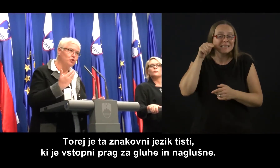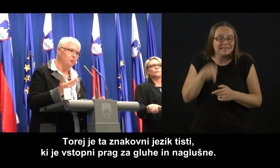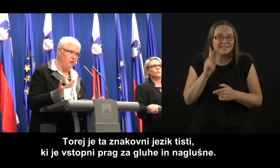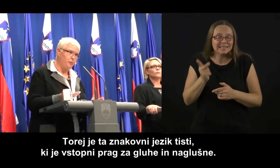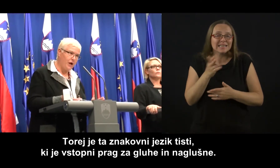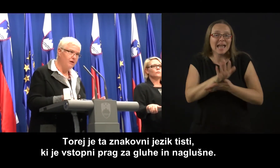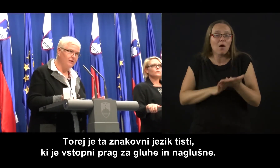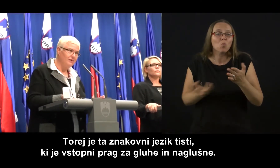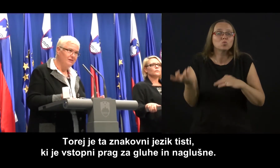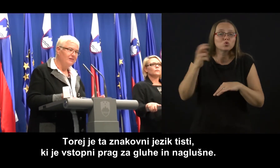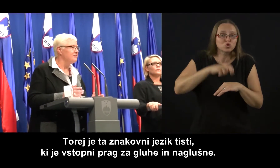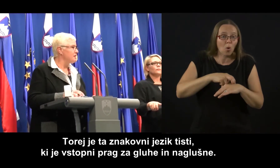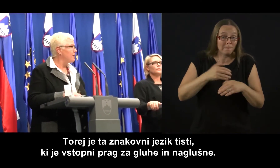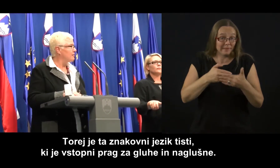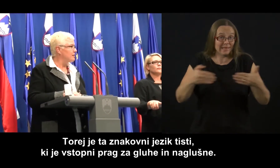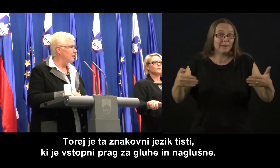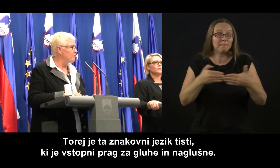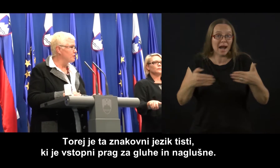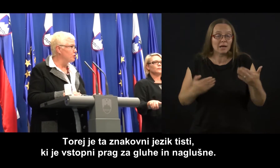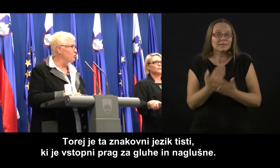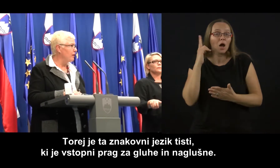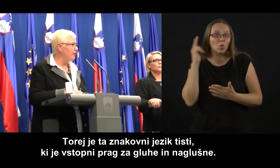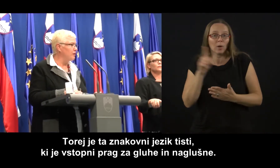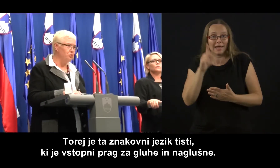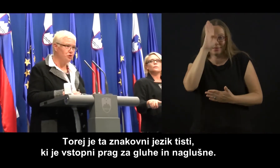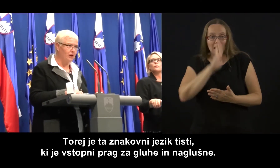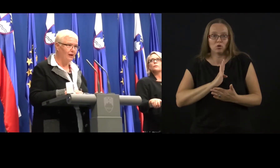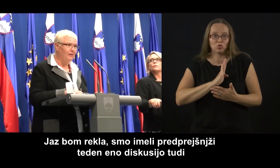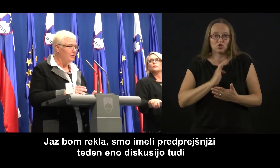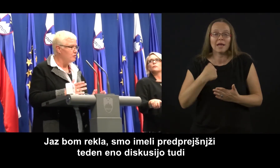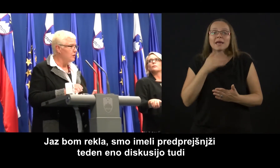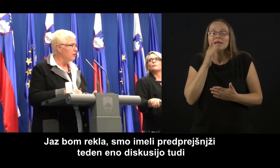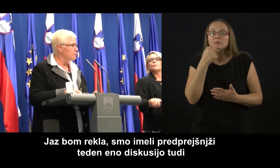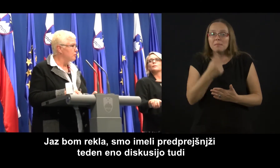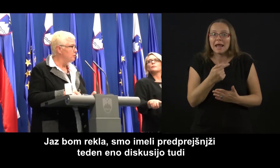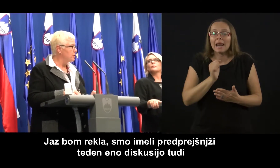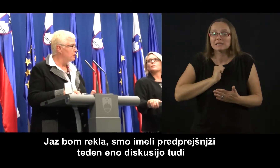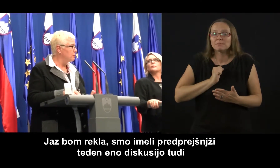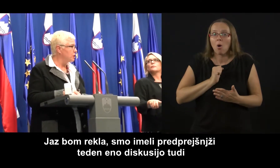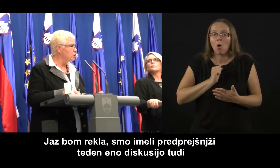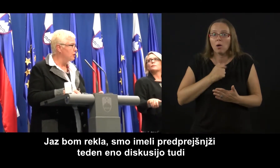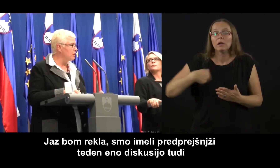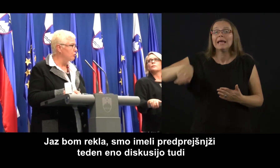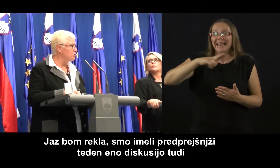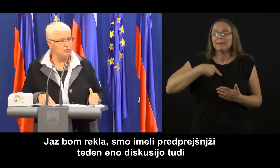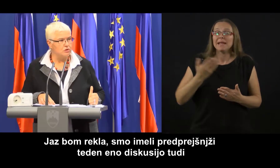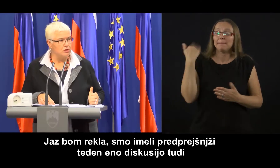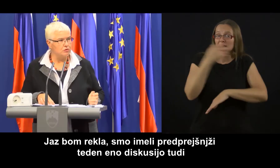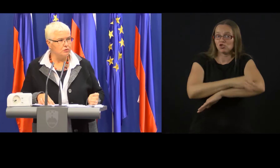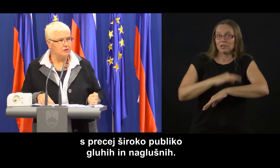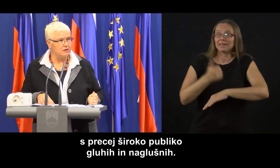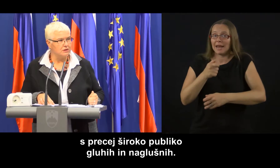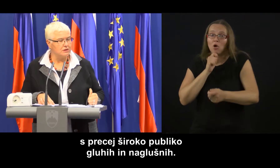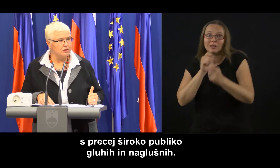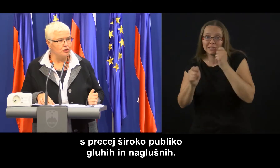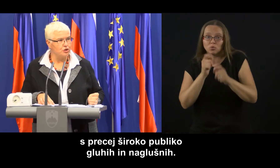je vstopni prag, za gluhe in naglušne. Ne. Jaz bom rekla, smo imeli pred prejšnjim tednom eno diskusijo